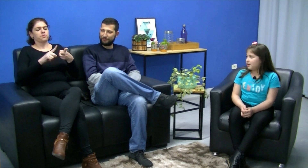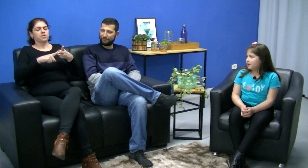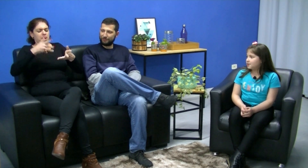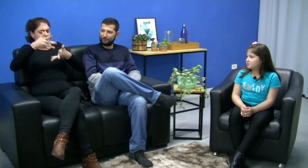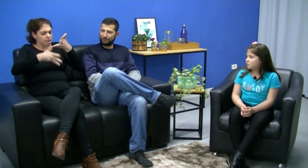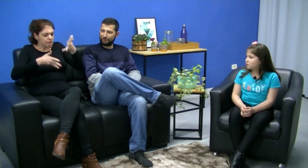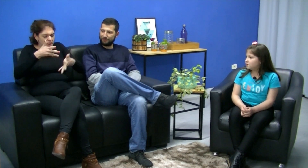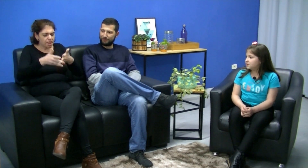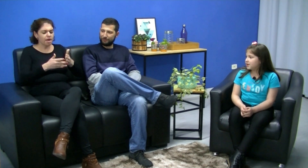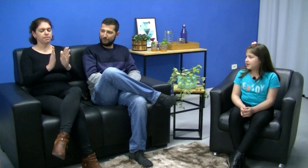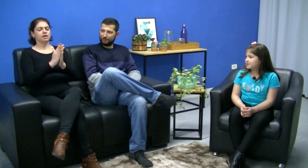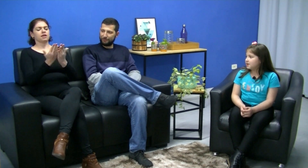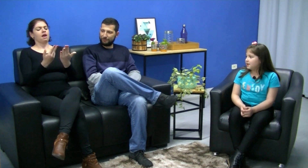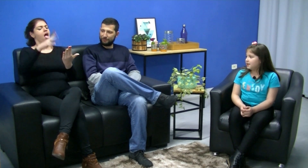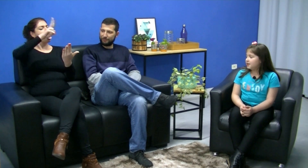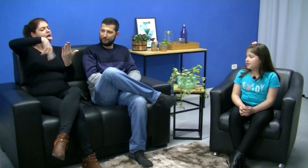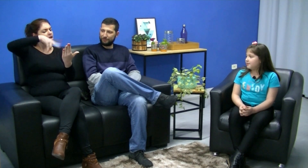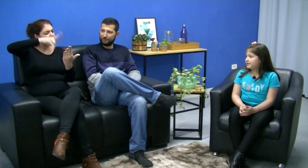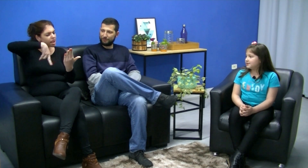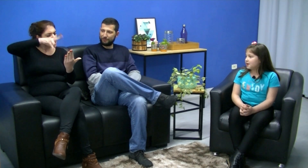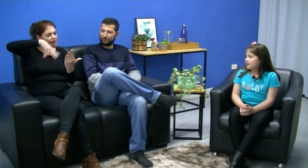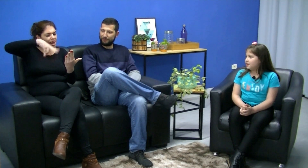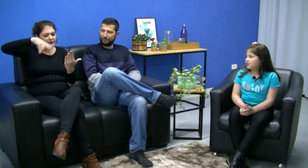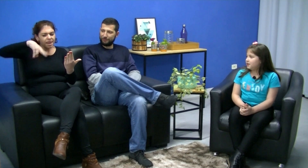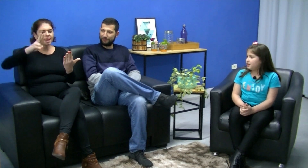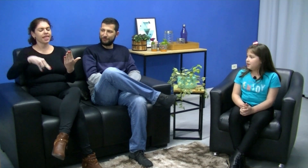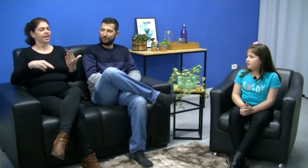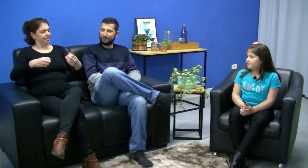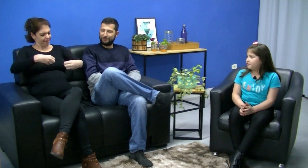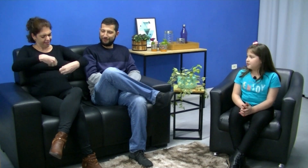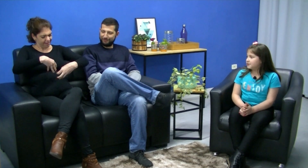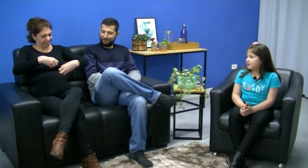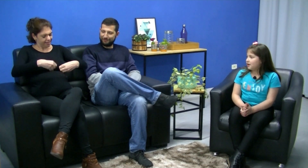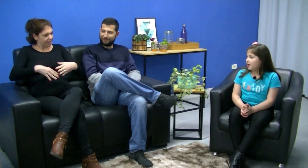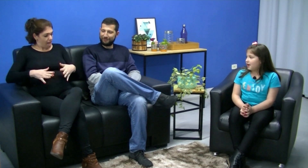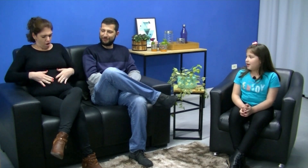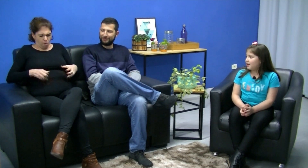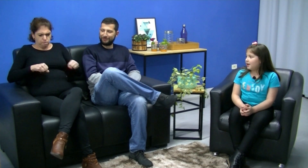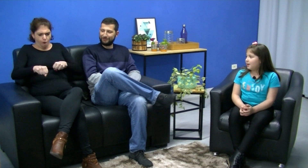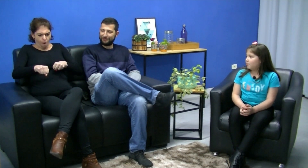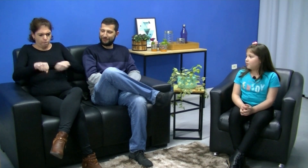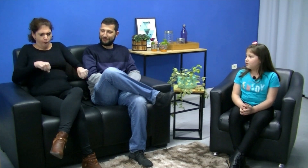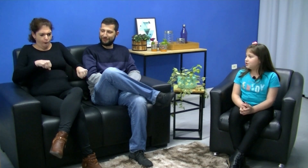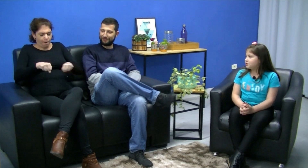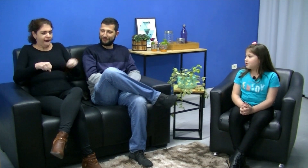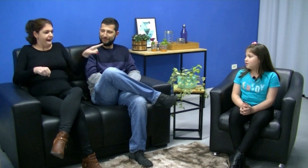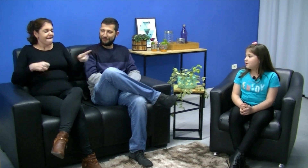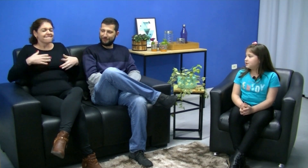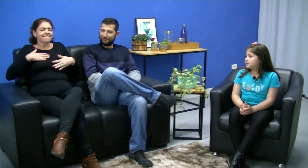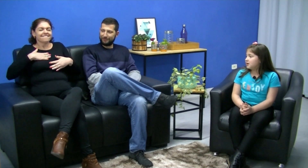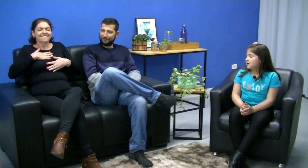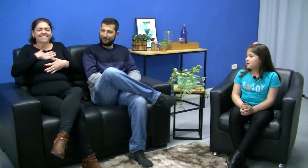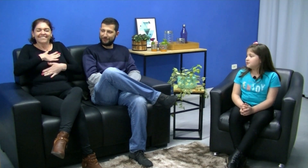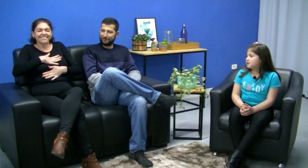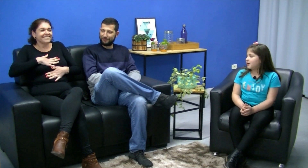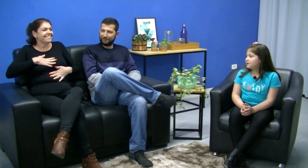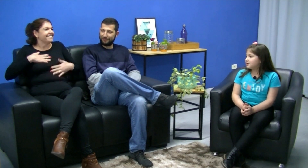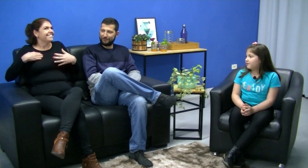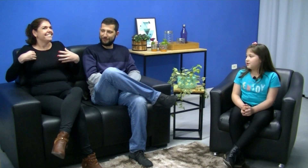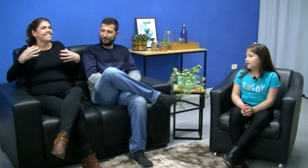as músicas, Libras, lia livros, um monte de coisas, e eu sinalizava dentro